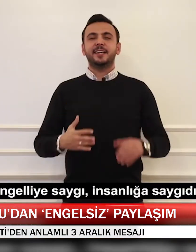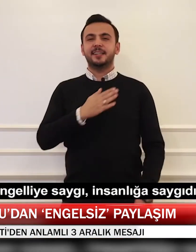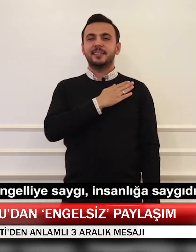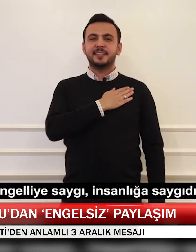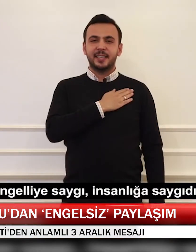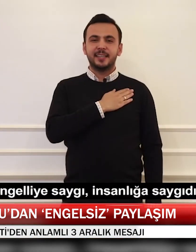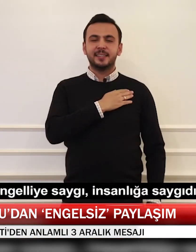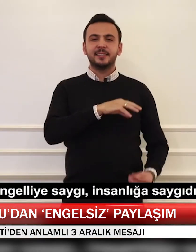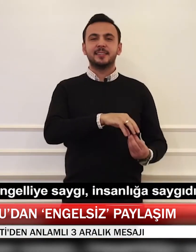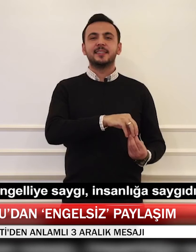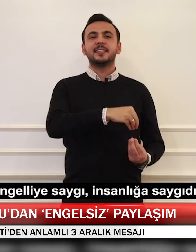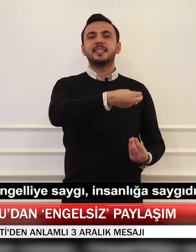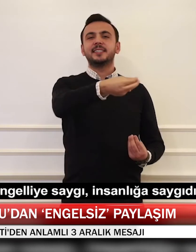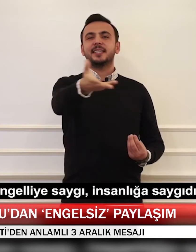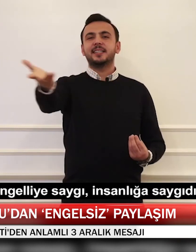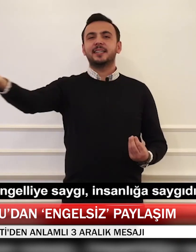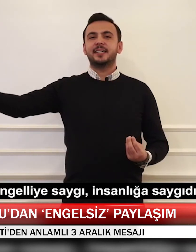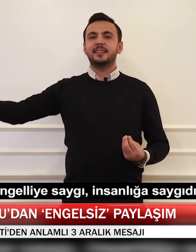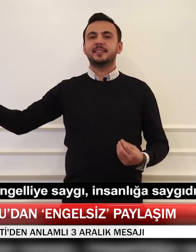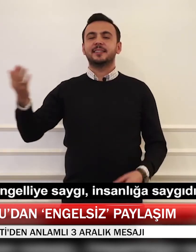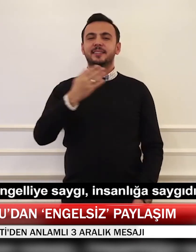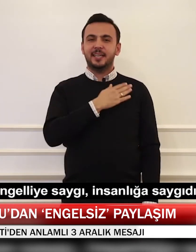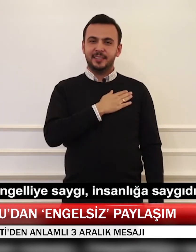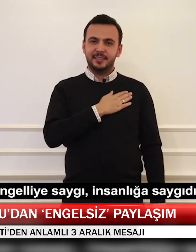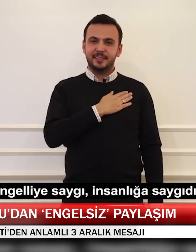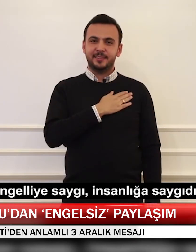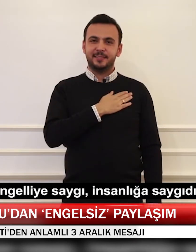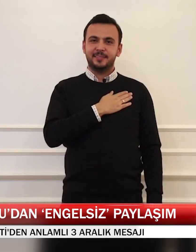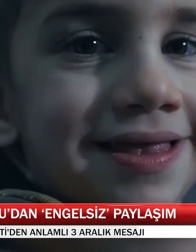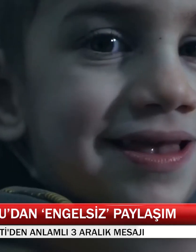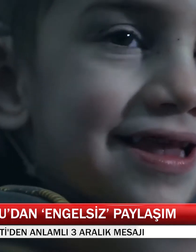Engelliye saygı, insanlığa saygıdır.